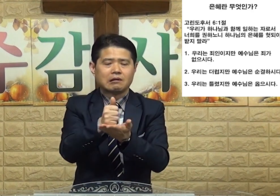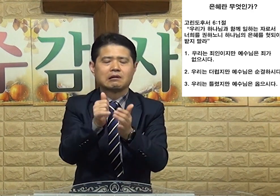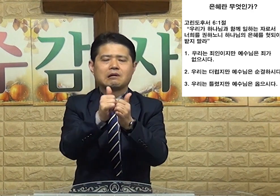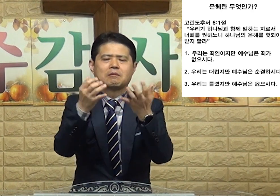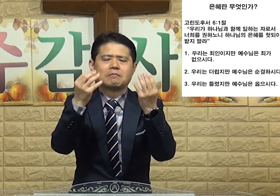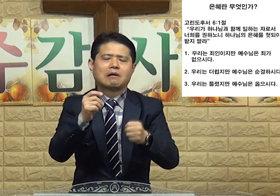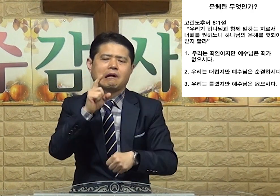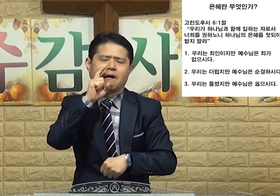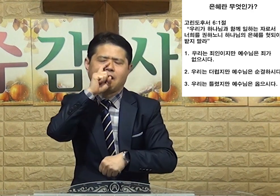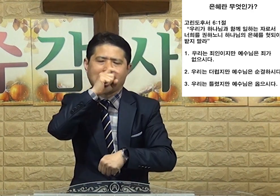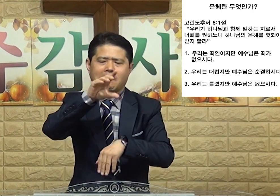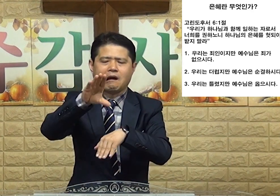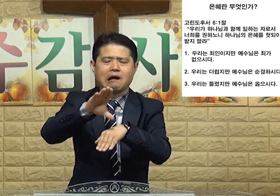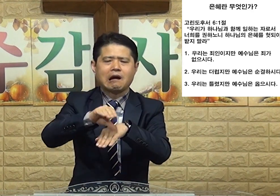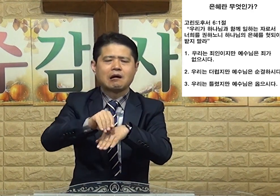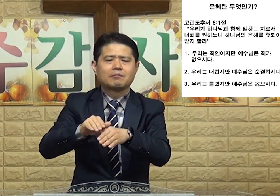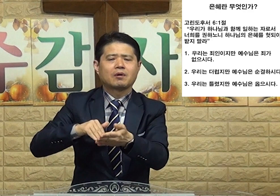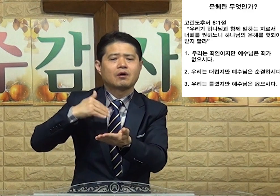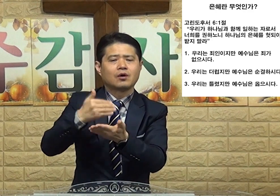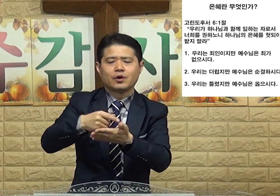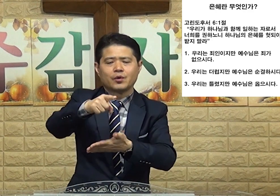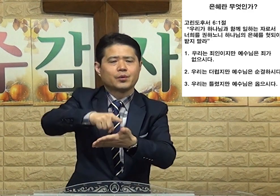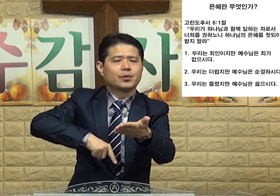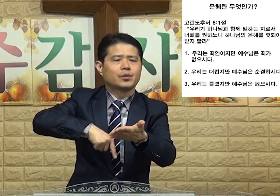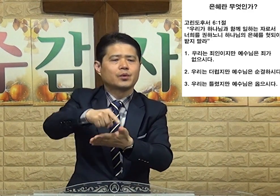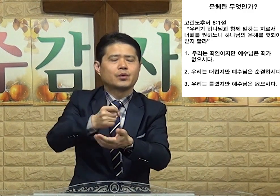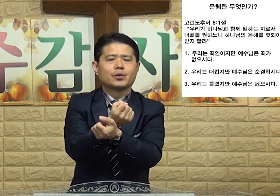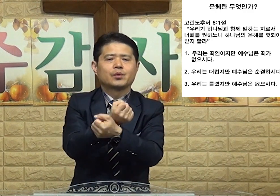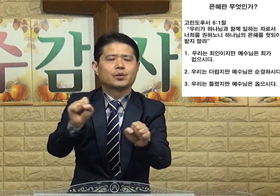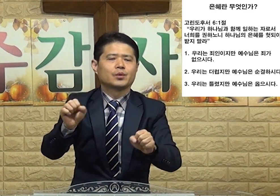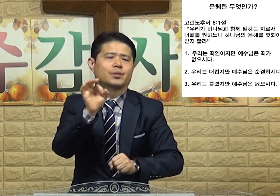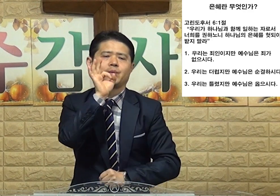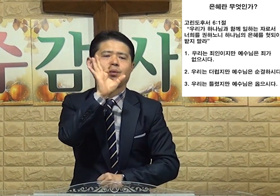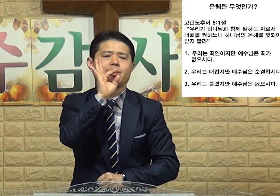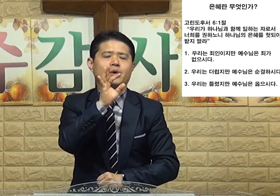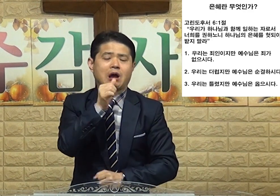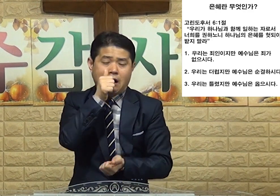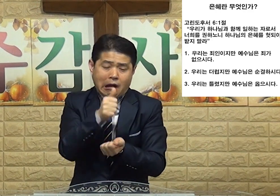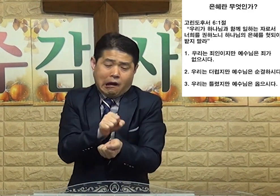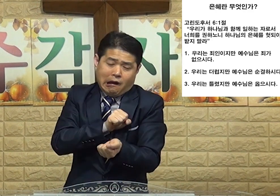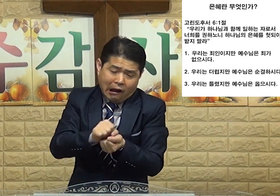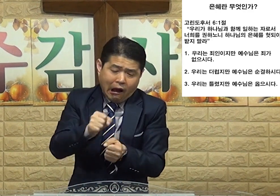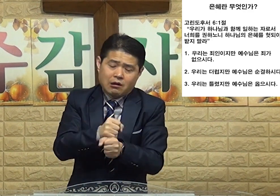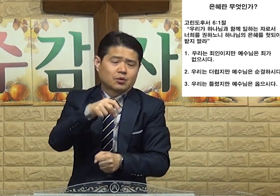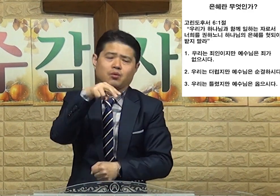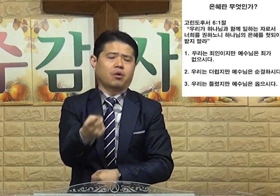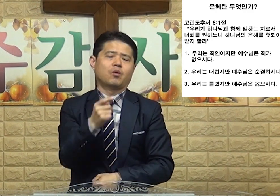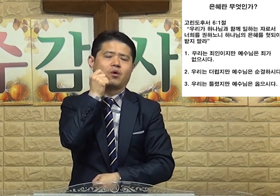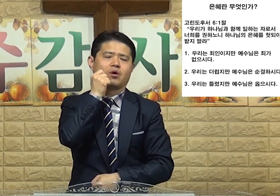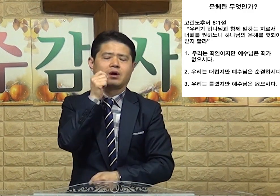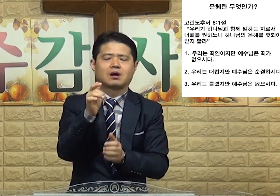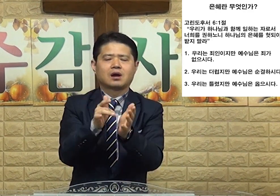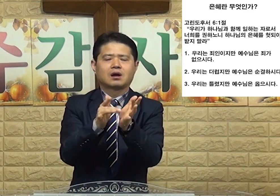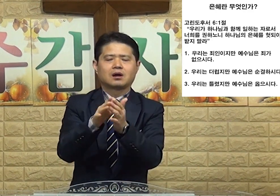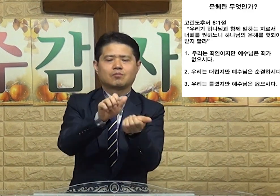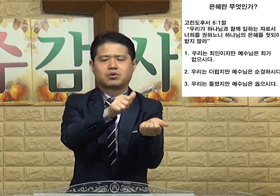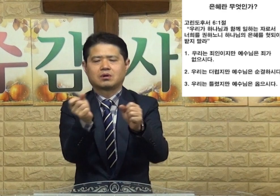예수님의 말과 같이 우리는 너무 죄성으로 가득해서 더럽지만 이것을 씻을 수도